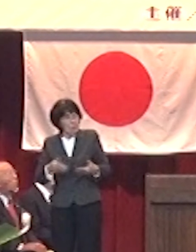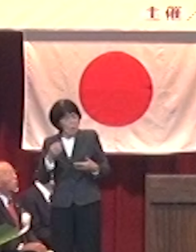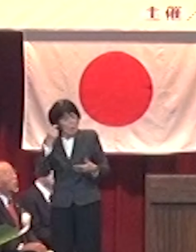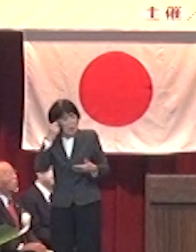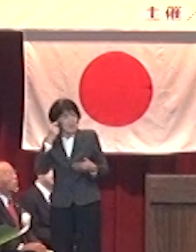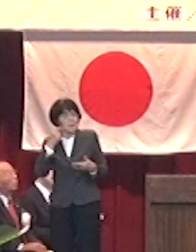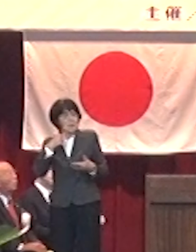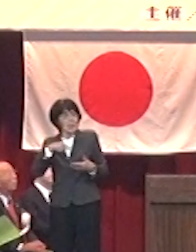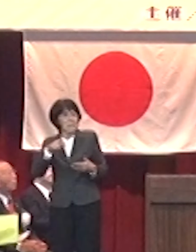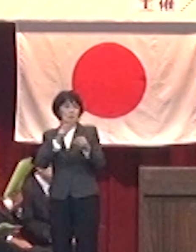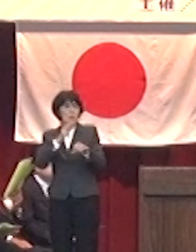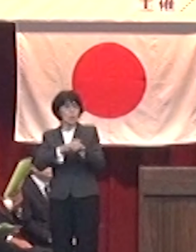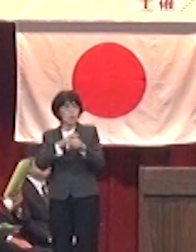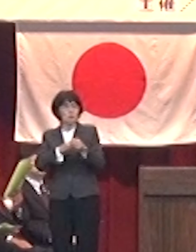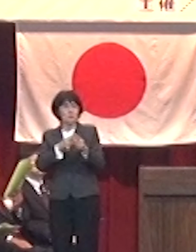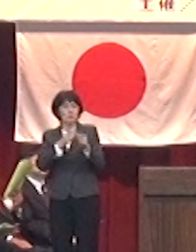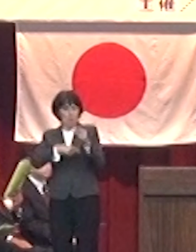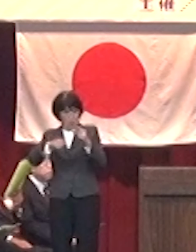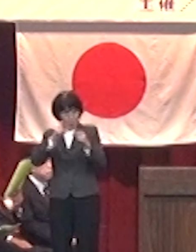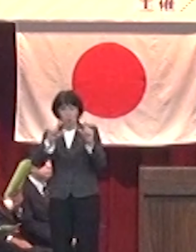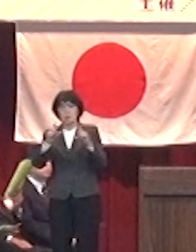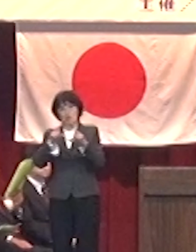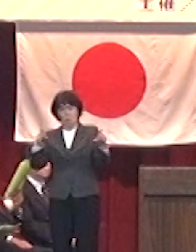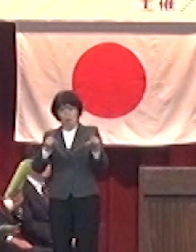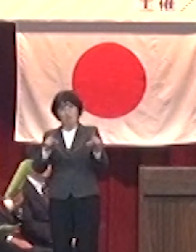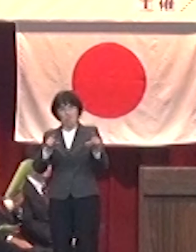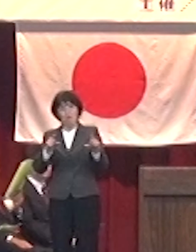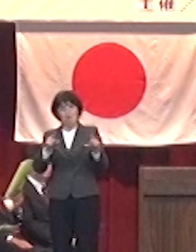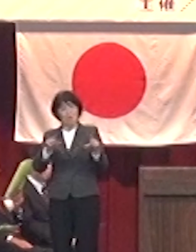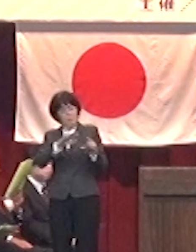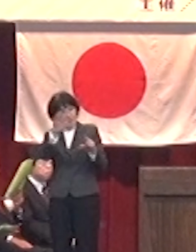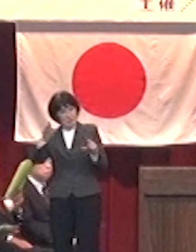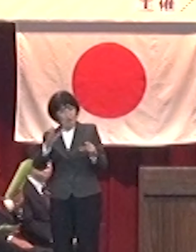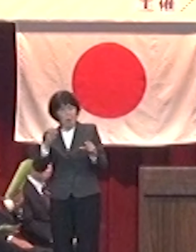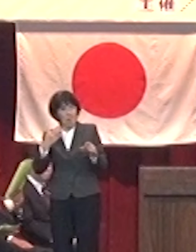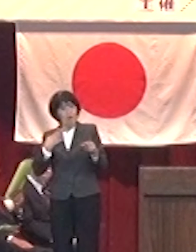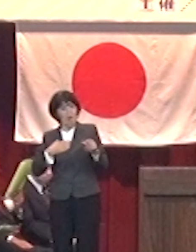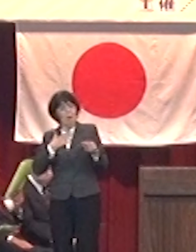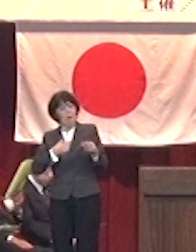ていきたい。利用者の方が楽しく快適に過ごせるように